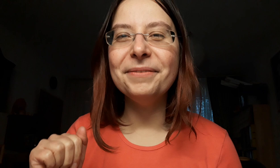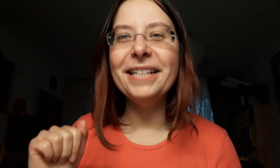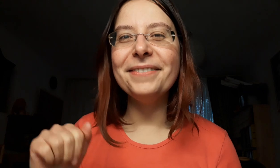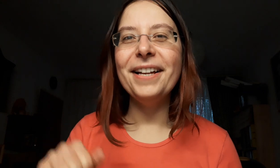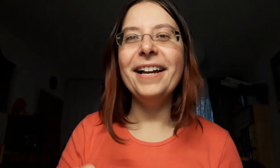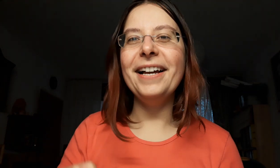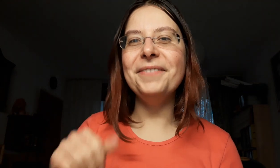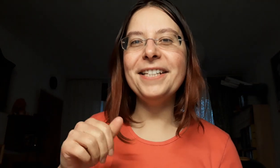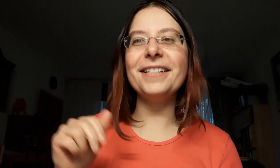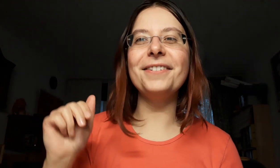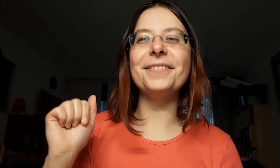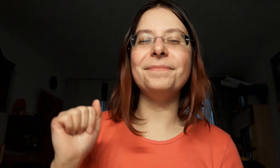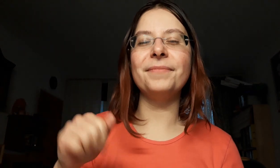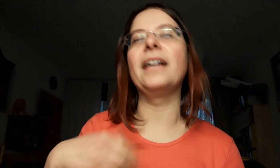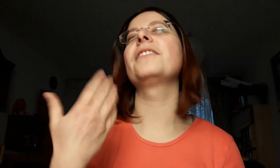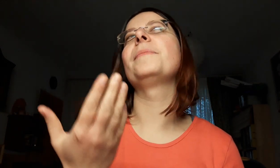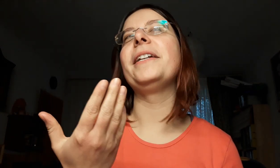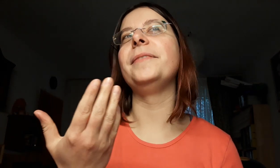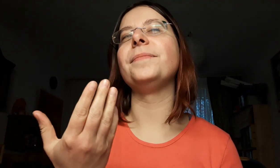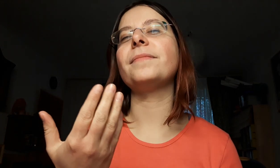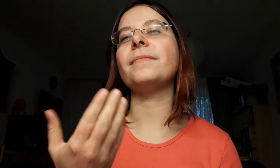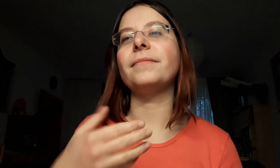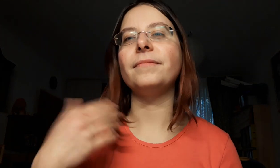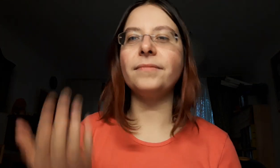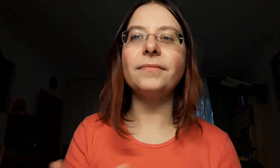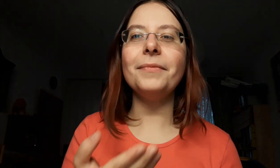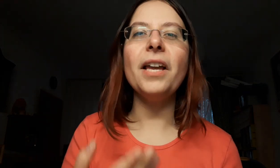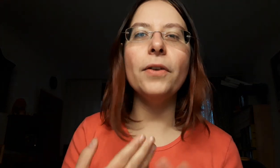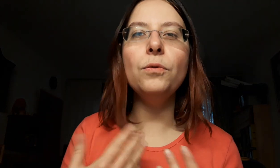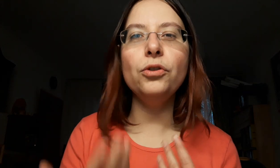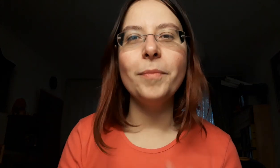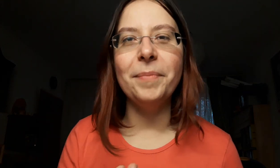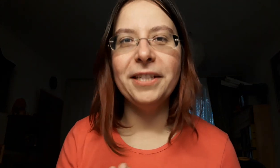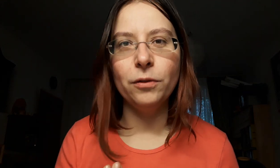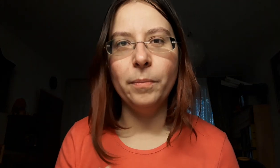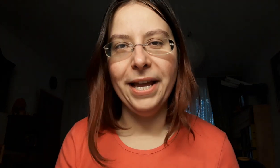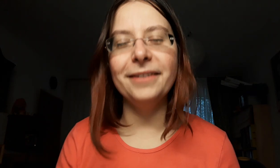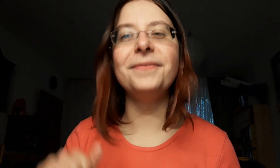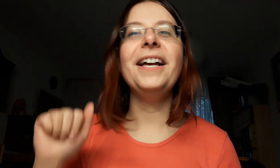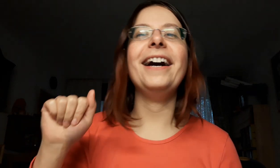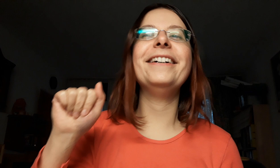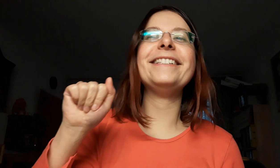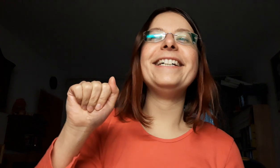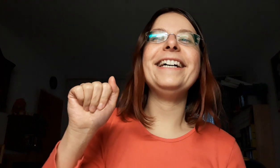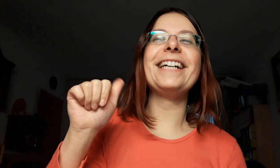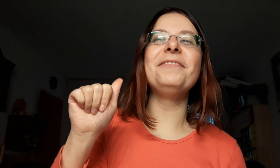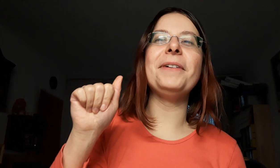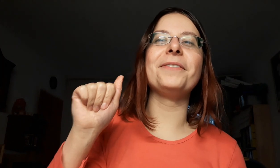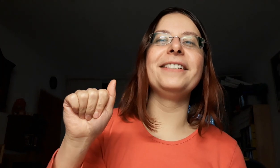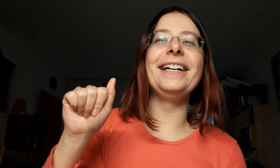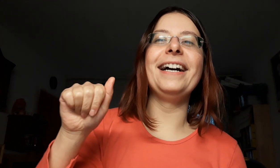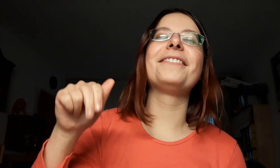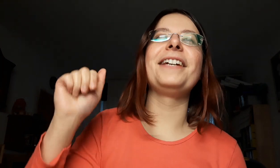Lied mitgesungen. Also ich meine, versucht schon mal ein bisschen zu gebärden und kam immer so, na, also